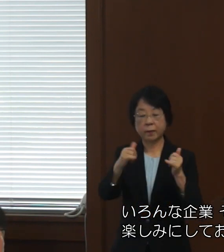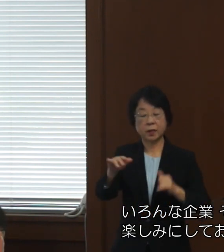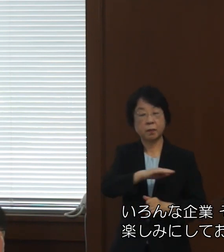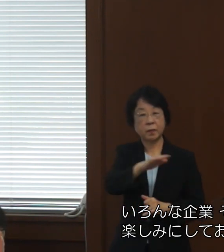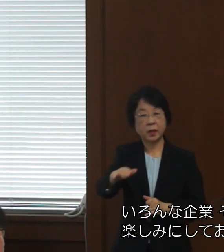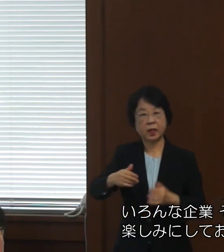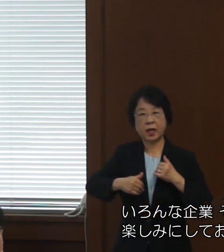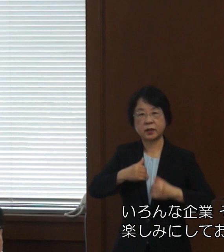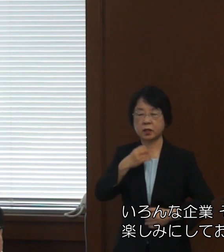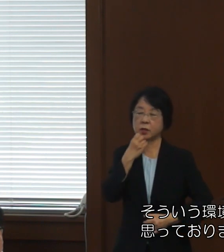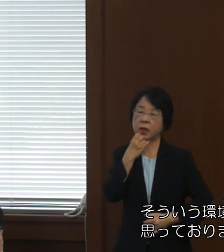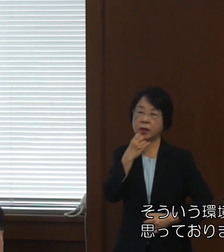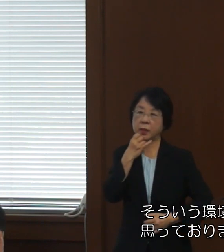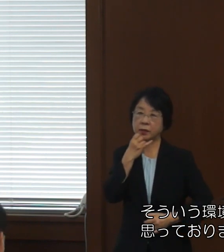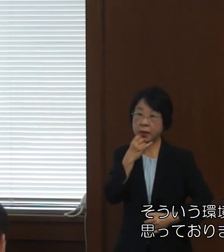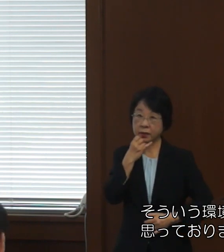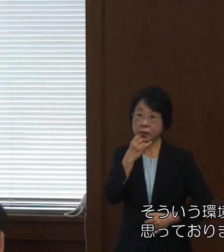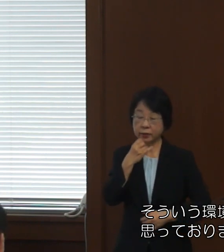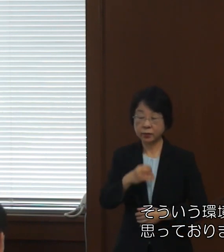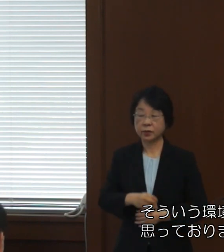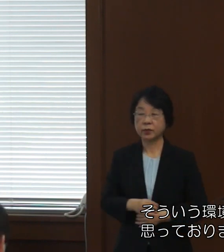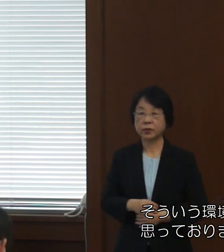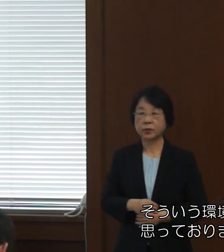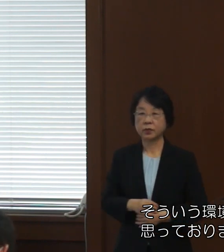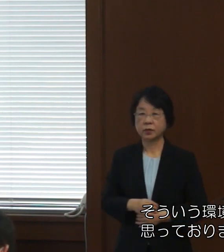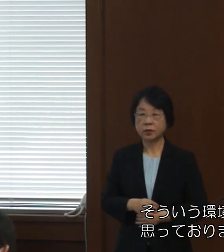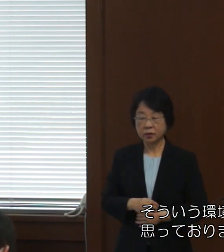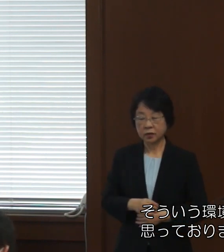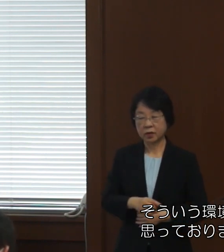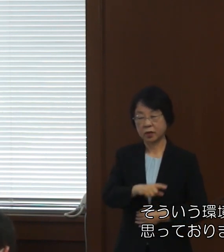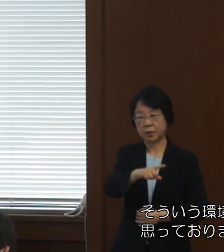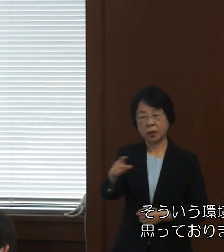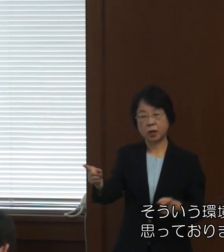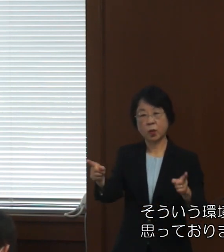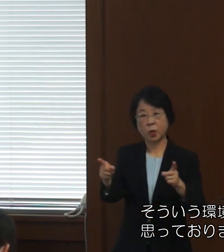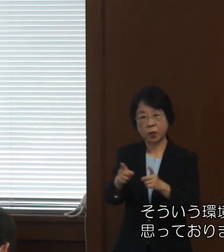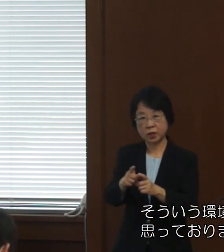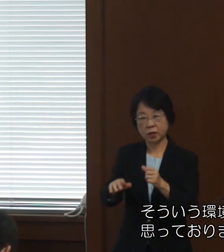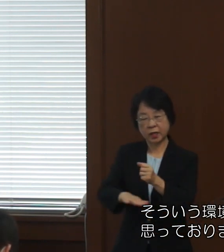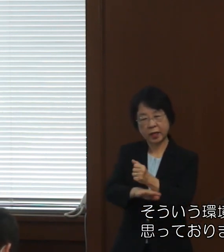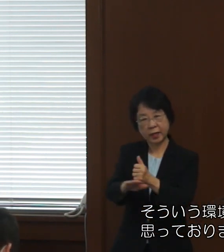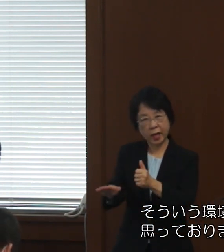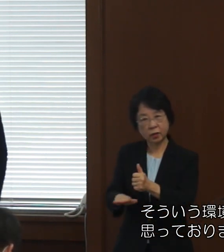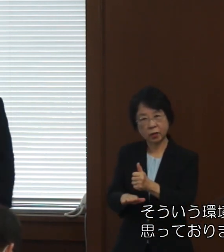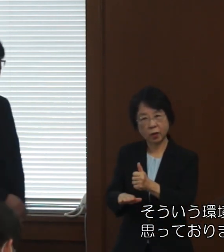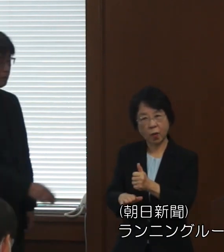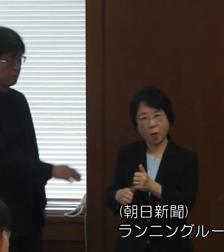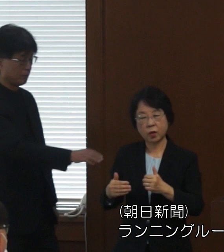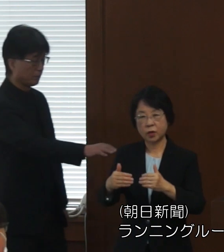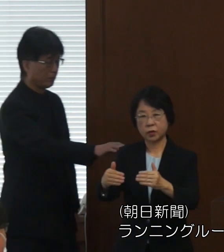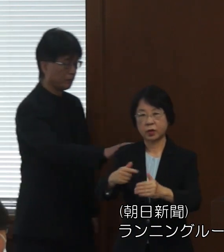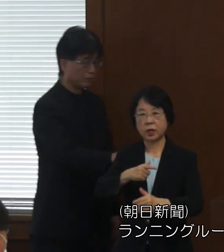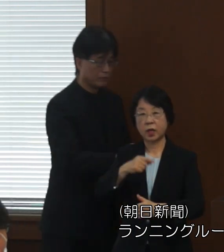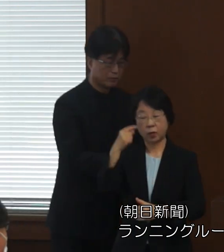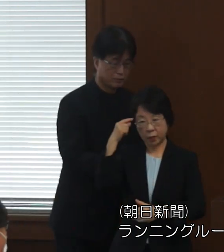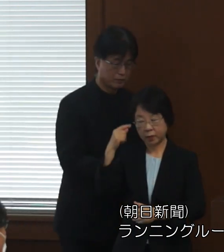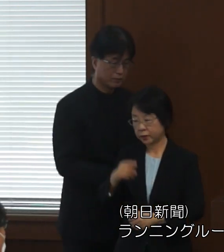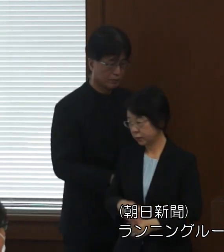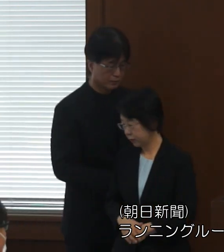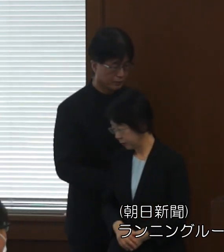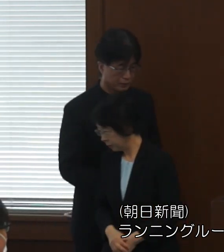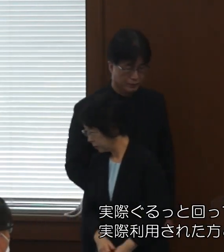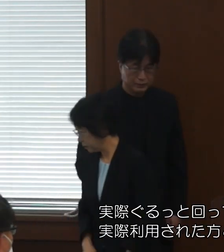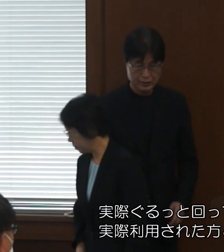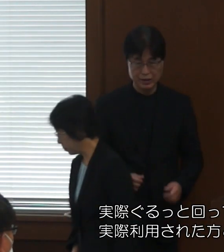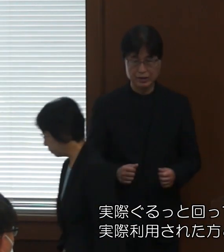れますのでそういう環境を共に整えていきたいと思っておりますランニングループできました